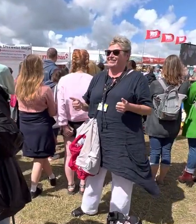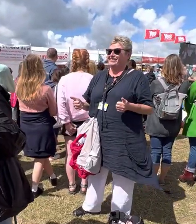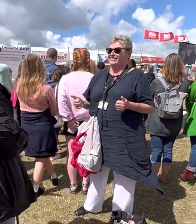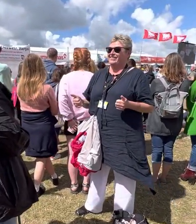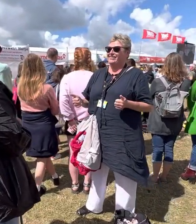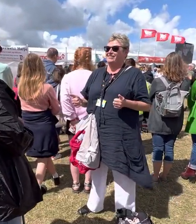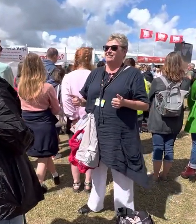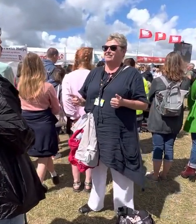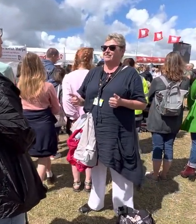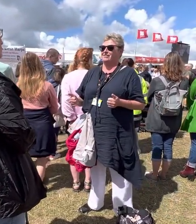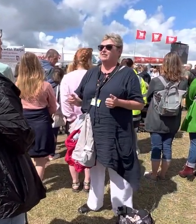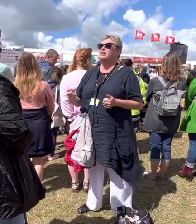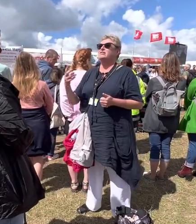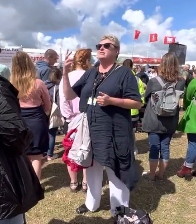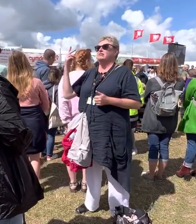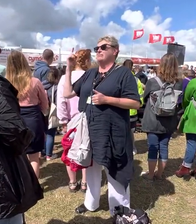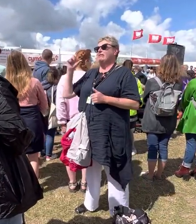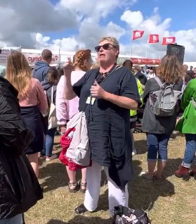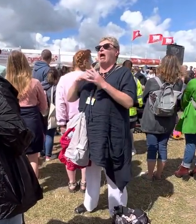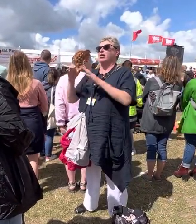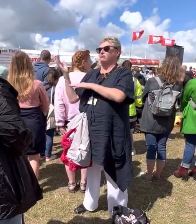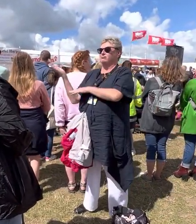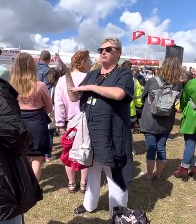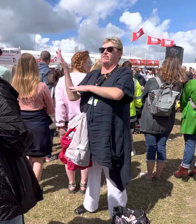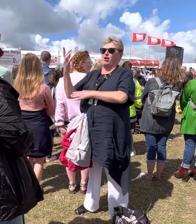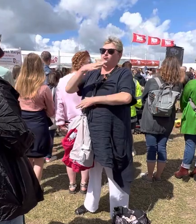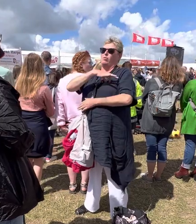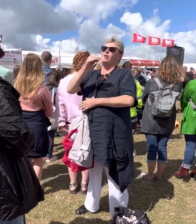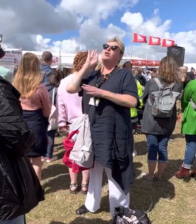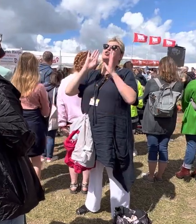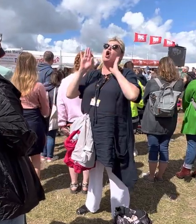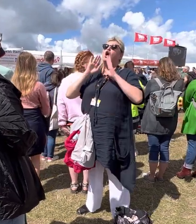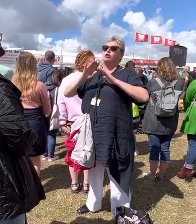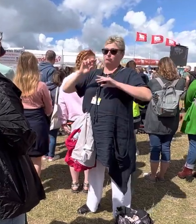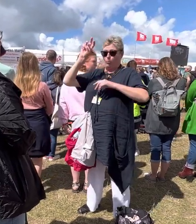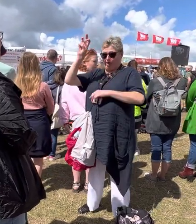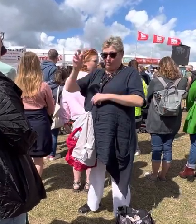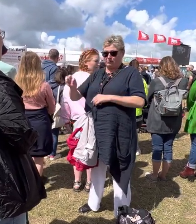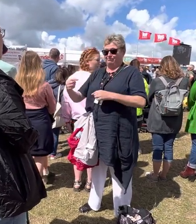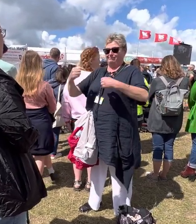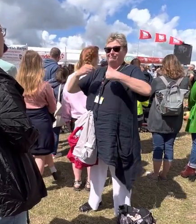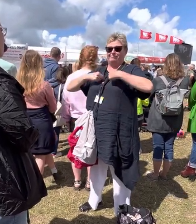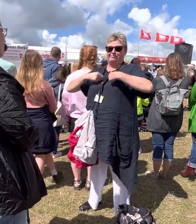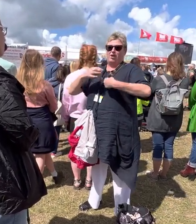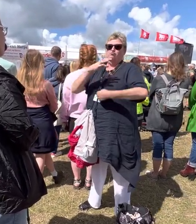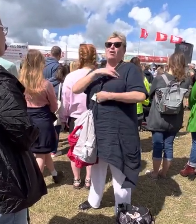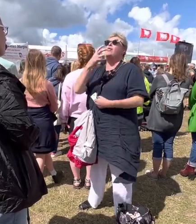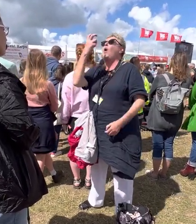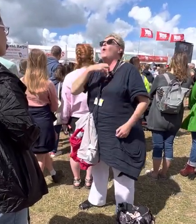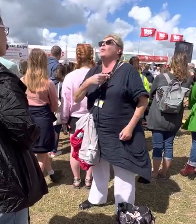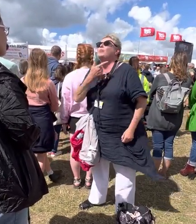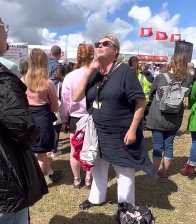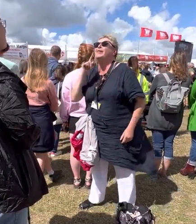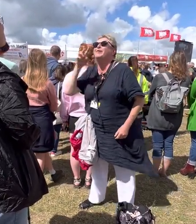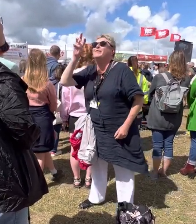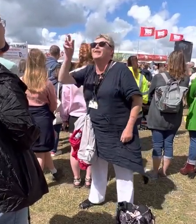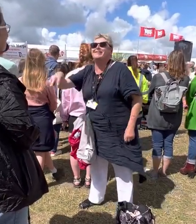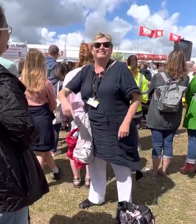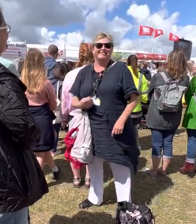Oedd Cai yn cael ei gyflwyno i chi fel cynrychiolydd ieuenctid Cymru. Fi yw cynrychiolydd henoed Cymru, fel llawer ohonoch chi